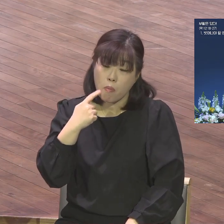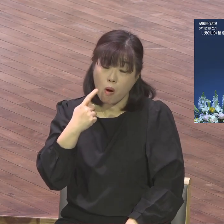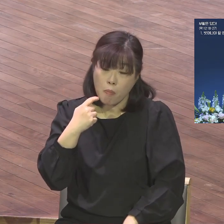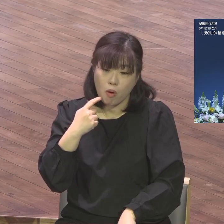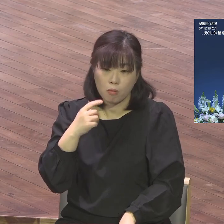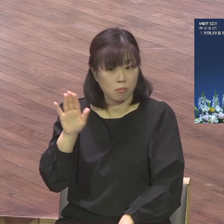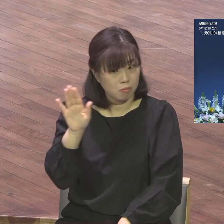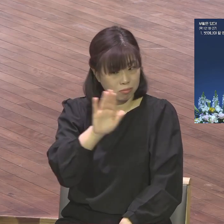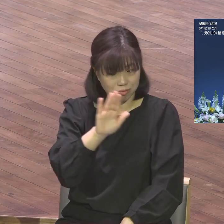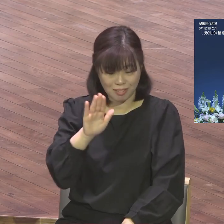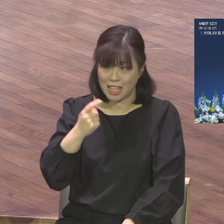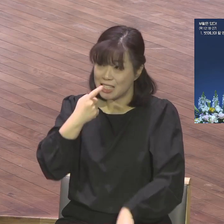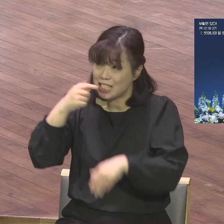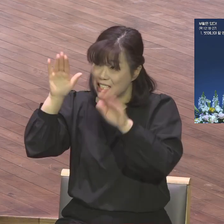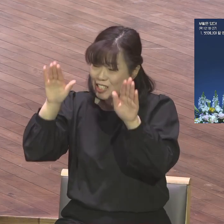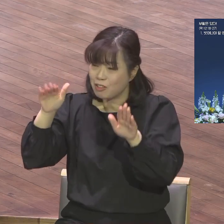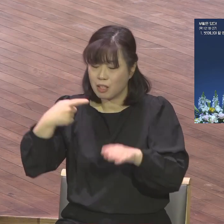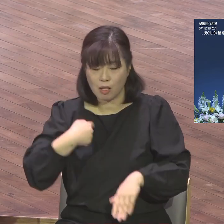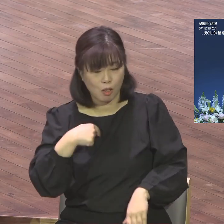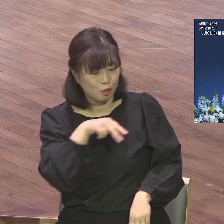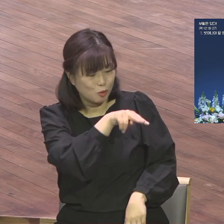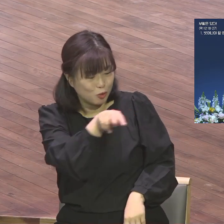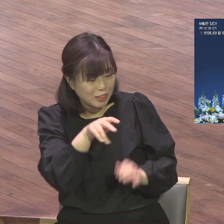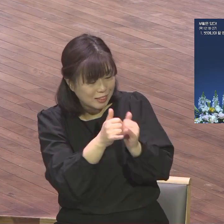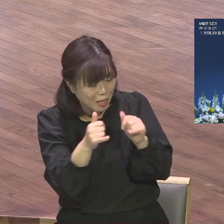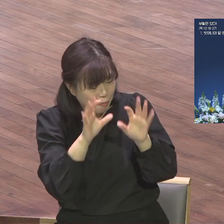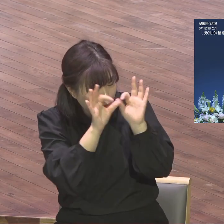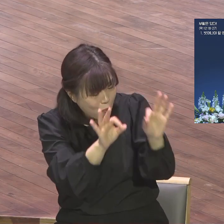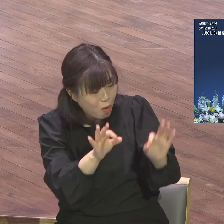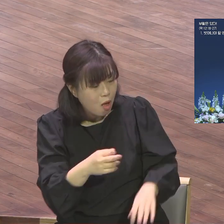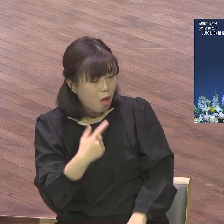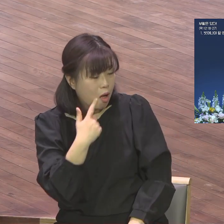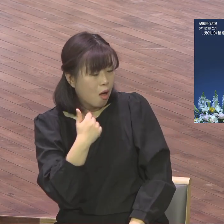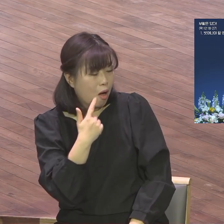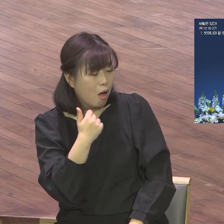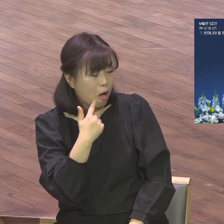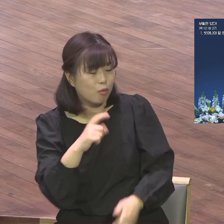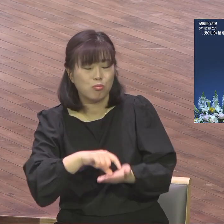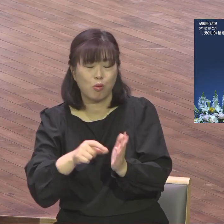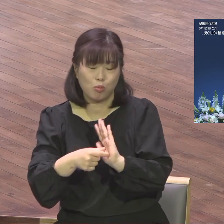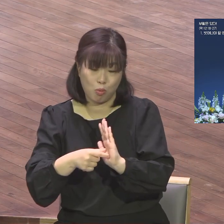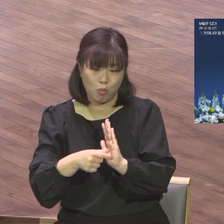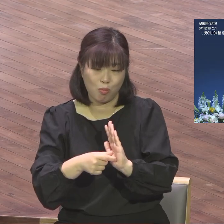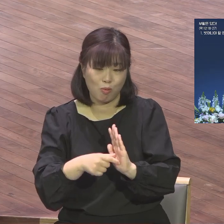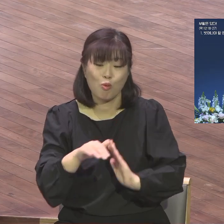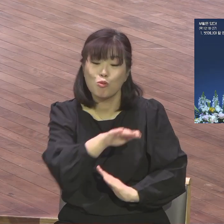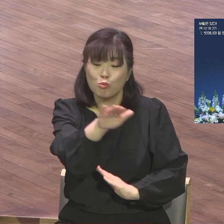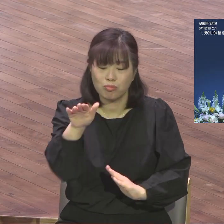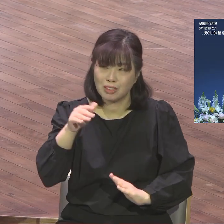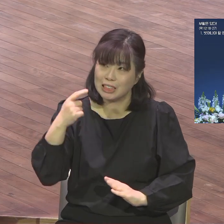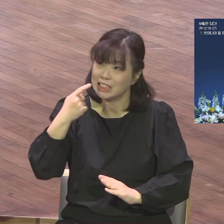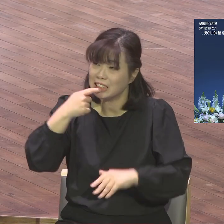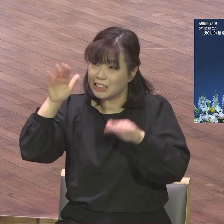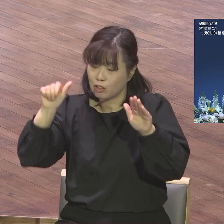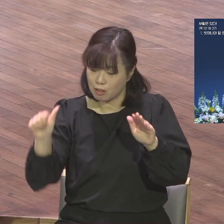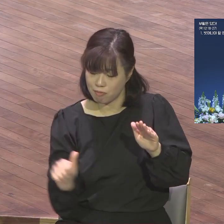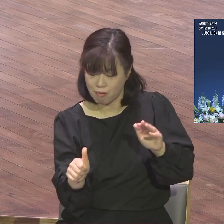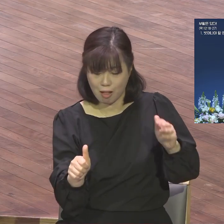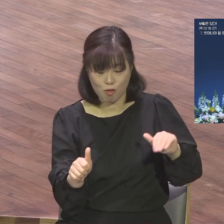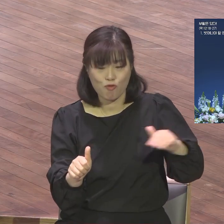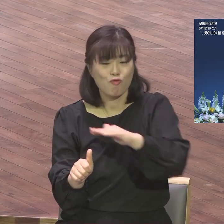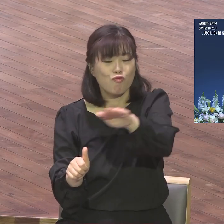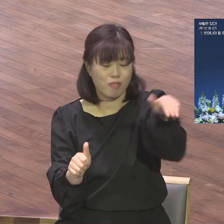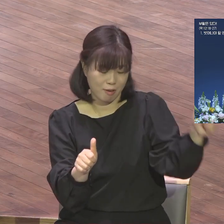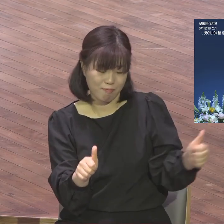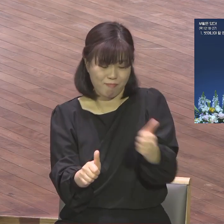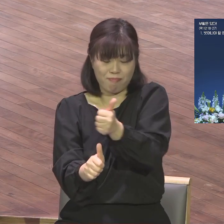허무해요. 우리 부러워한다니까. 그 정도 수준에 우리가 무슨 말입니까? 이